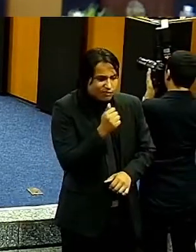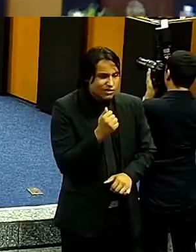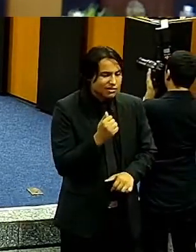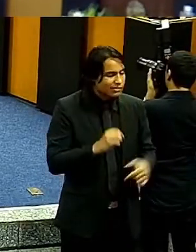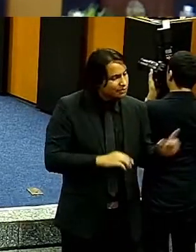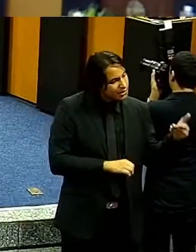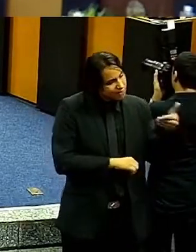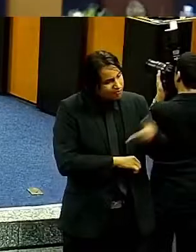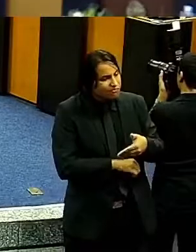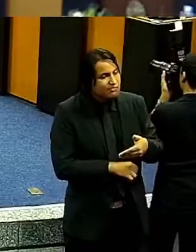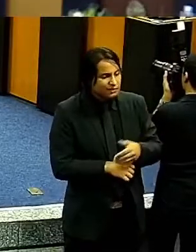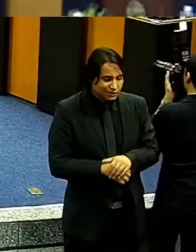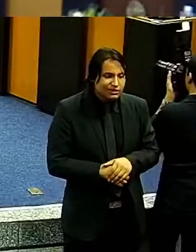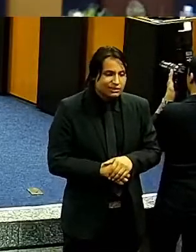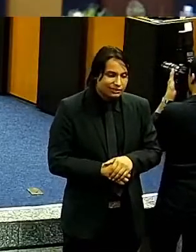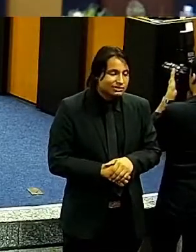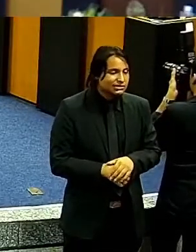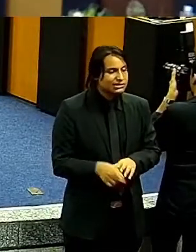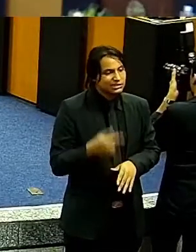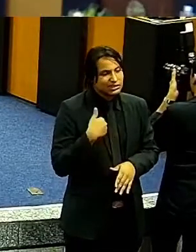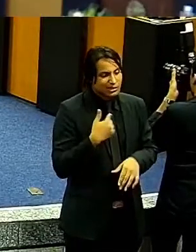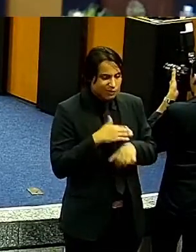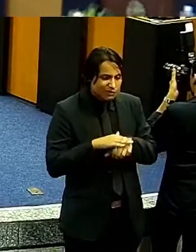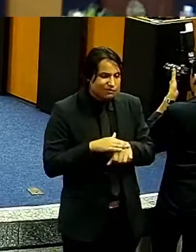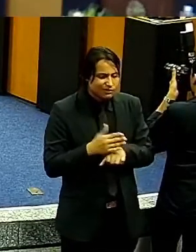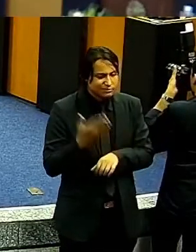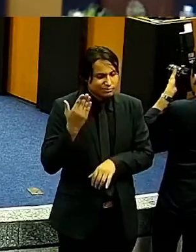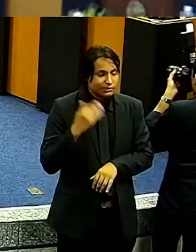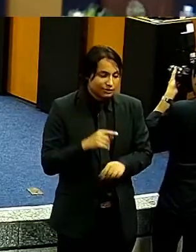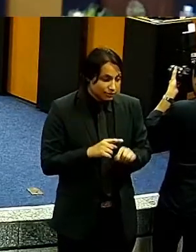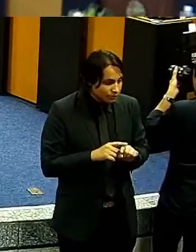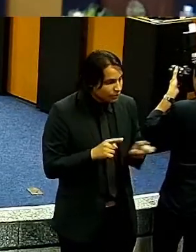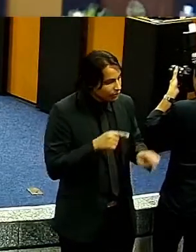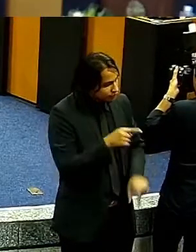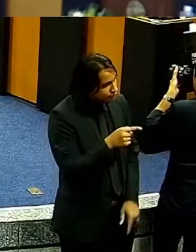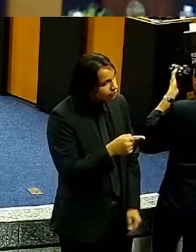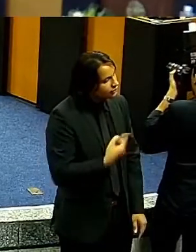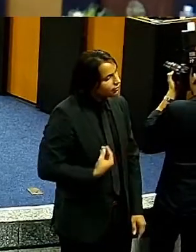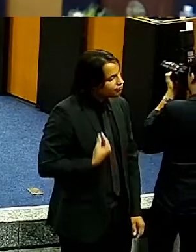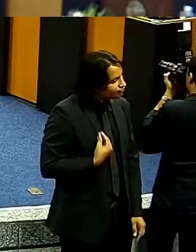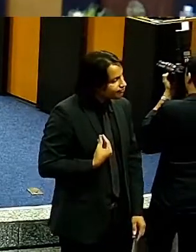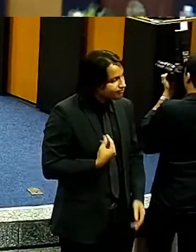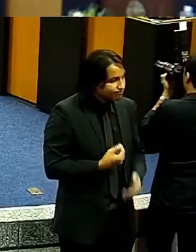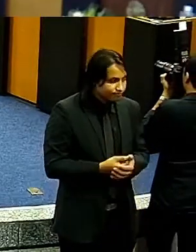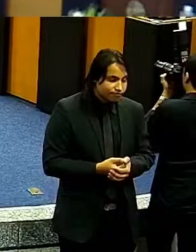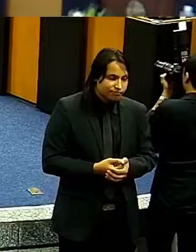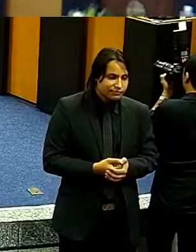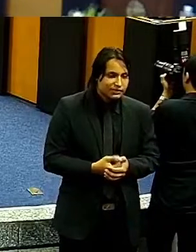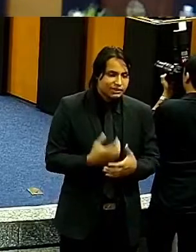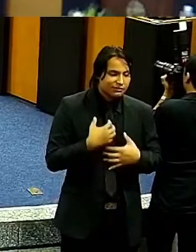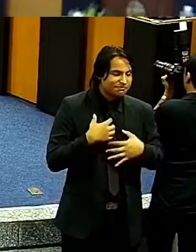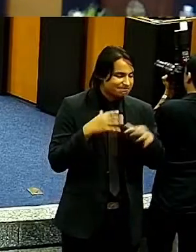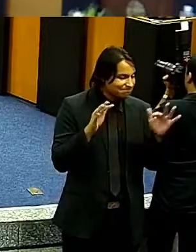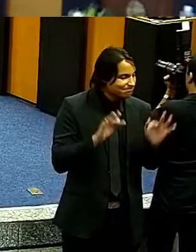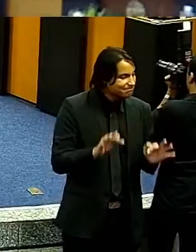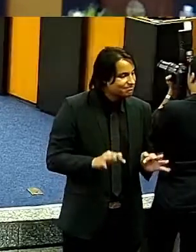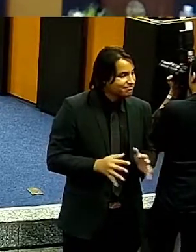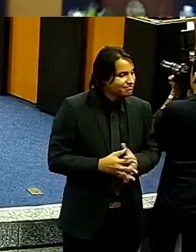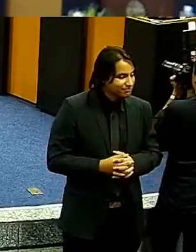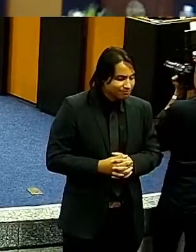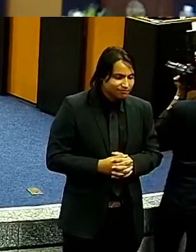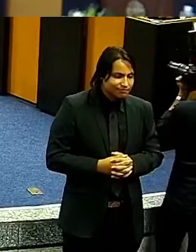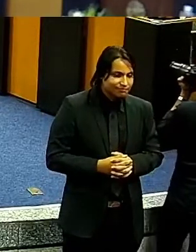encontrar inclusive tínhamos conversado até sobre isso mas sou presente deixa feliz